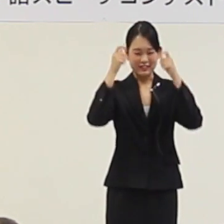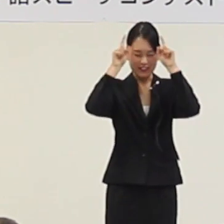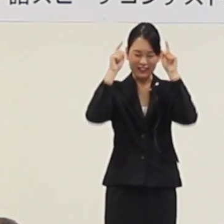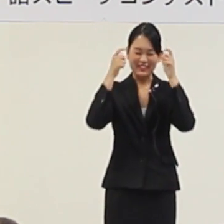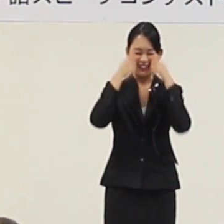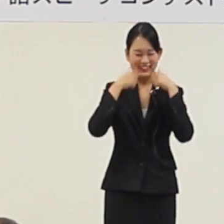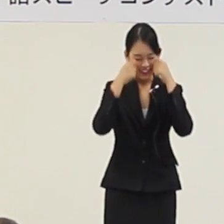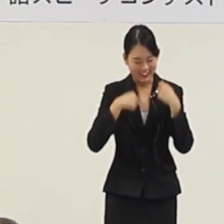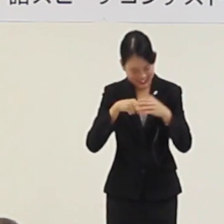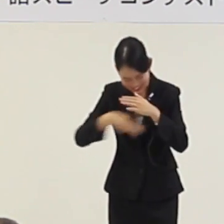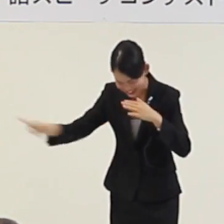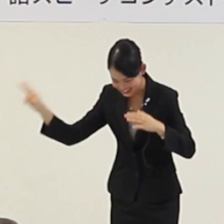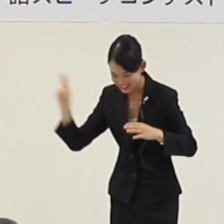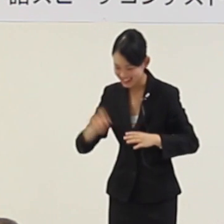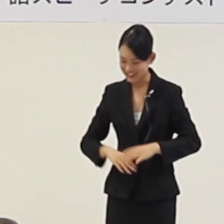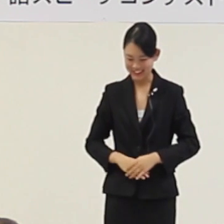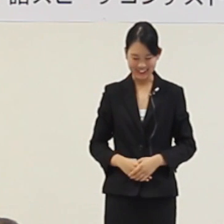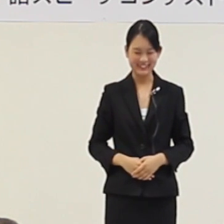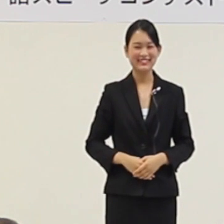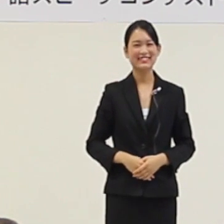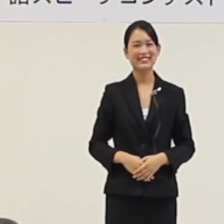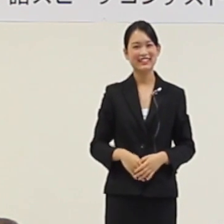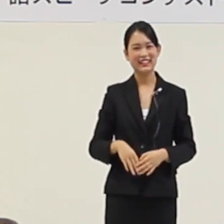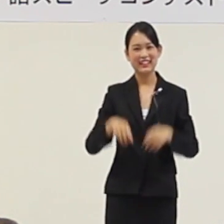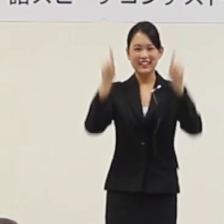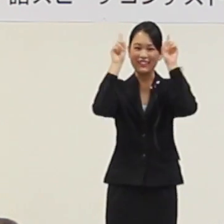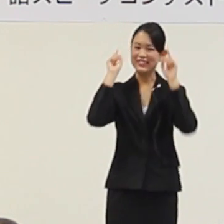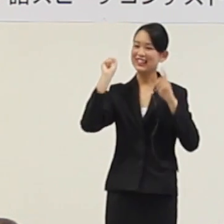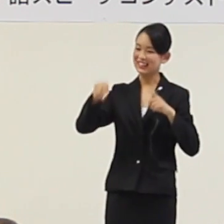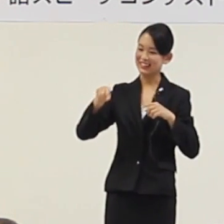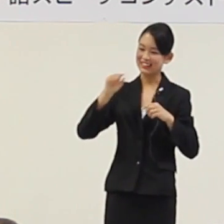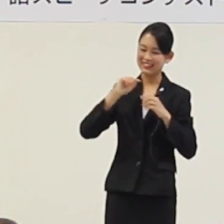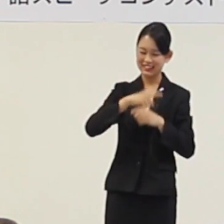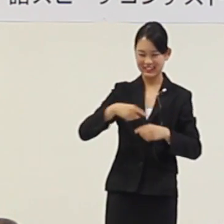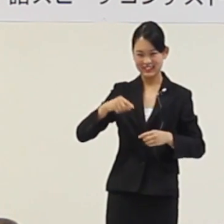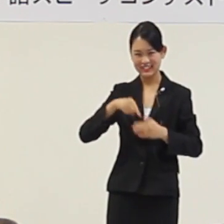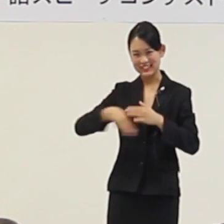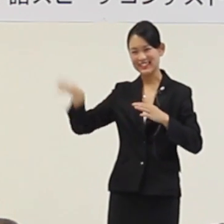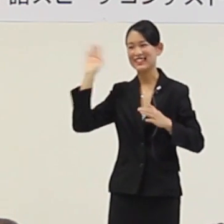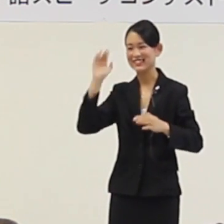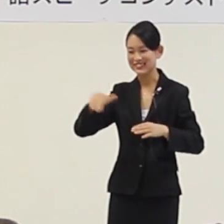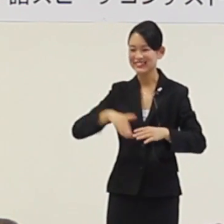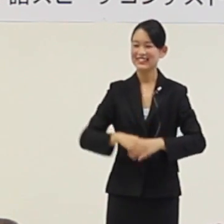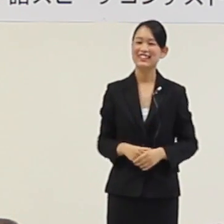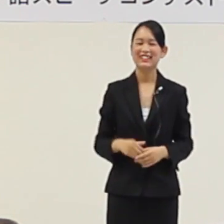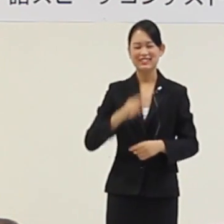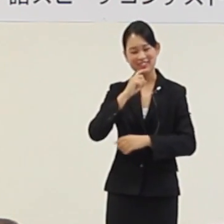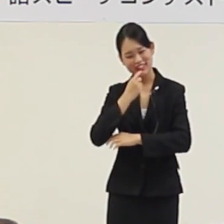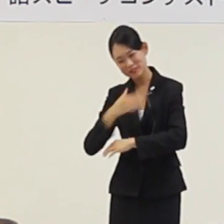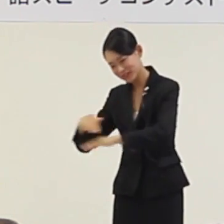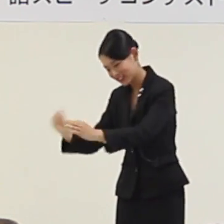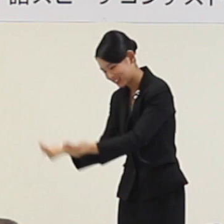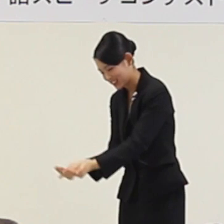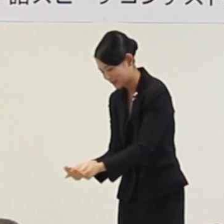鬼は泣きながら逃げ出していきました。鬼が行った後、不思議なものが落ちてい